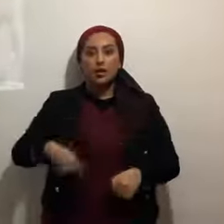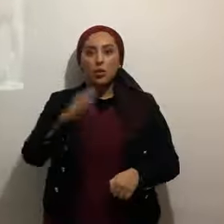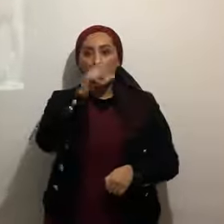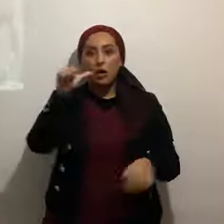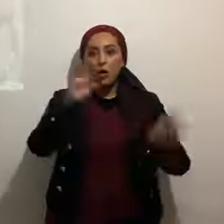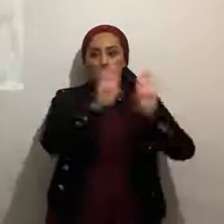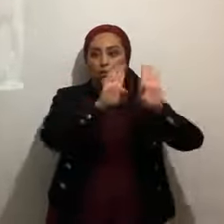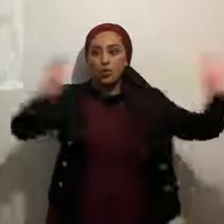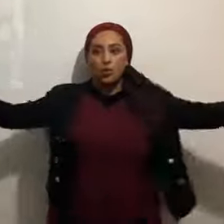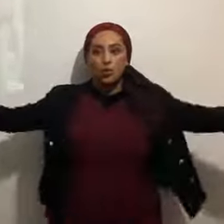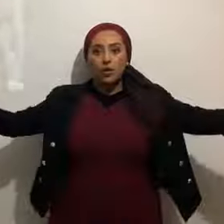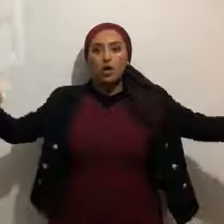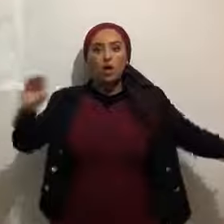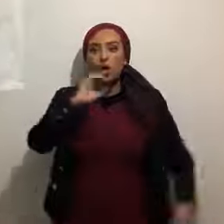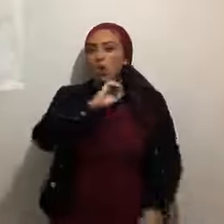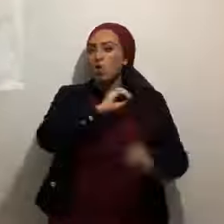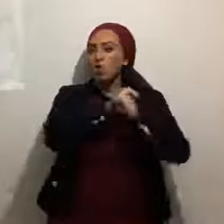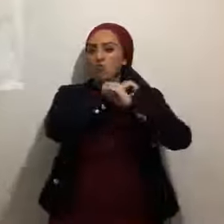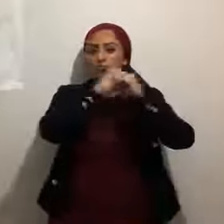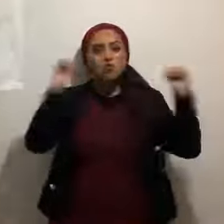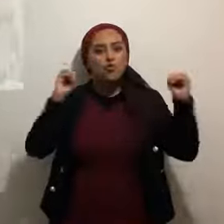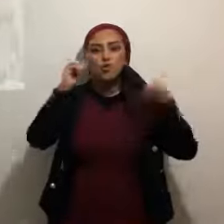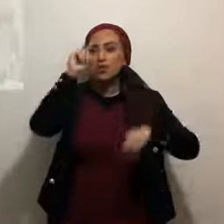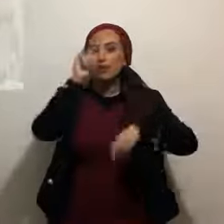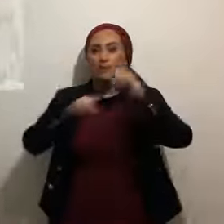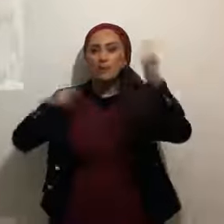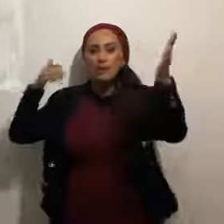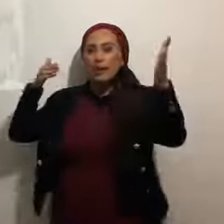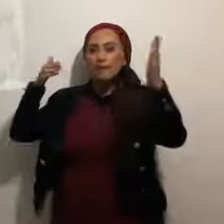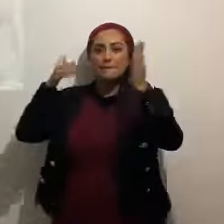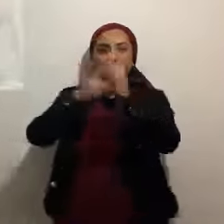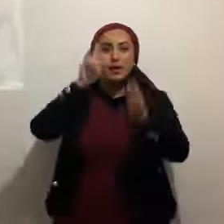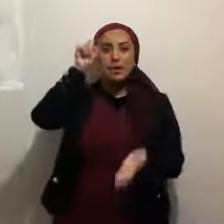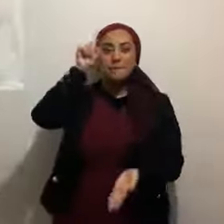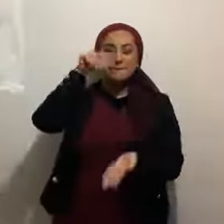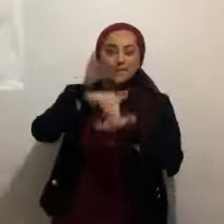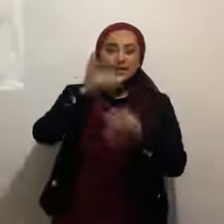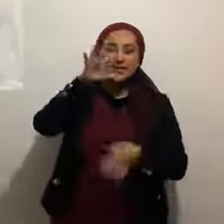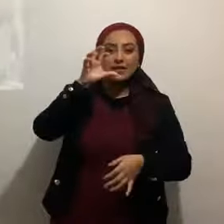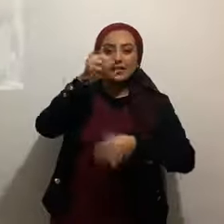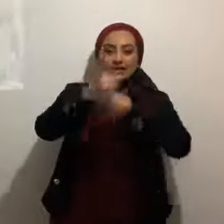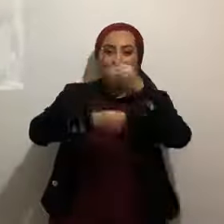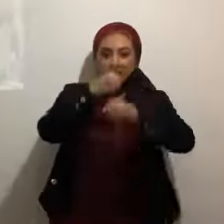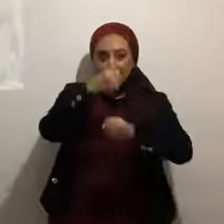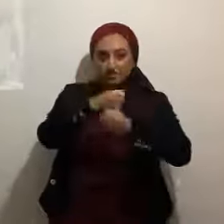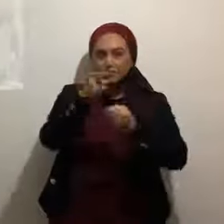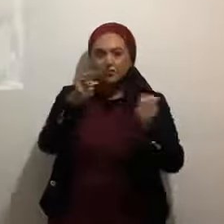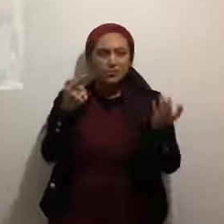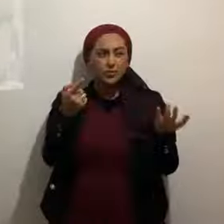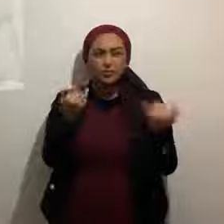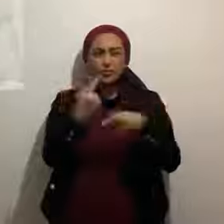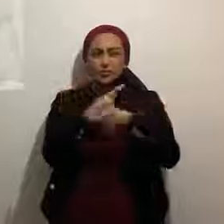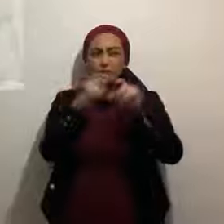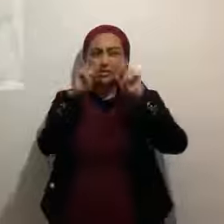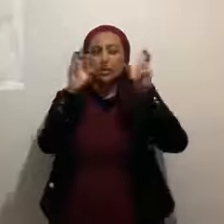nadie la pudo penetrar durante 1500 años. Anota eso. Y tú dices, ¿pero qué tiene que ver con el tema? Tú anótalo, ahorita te